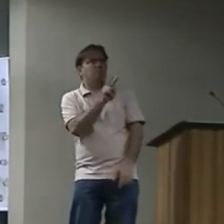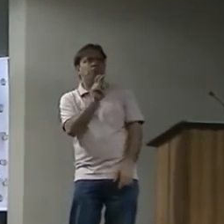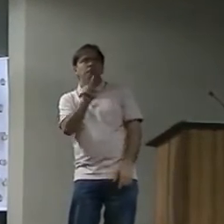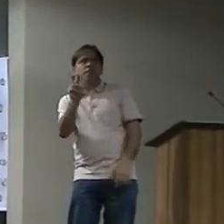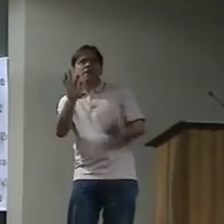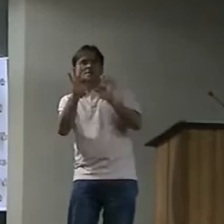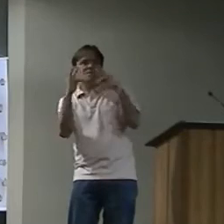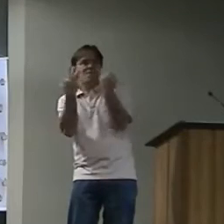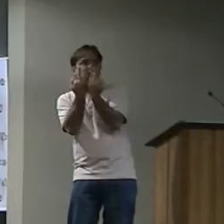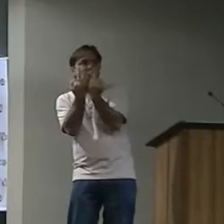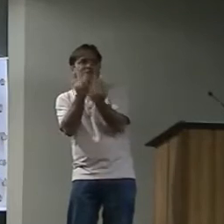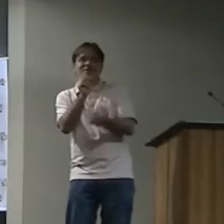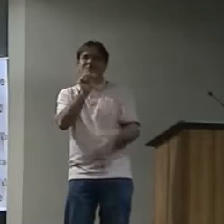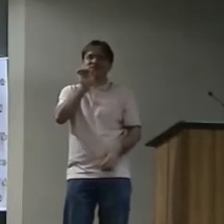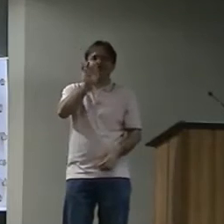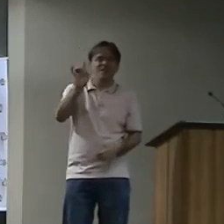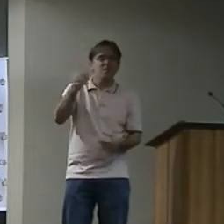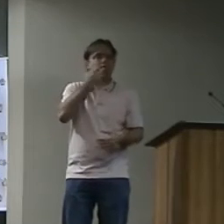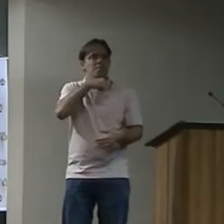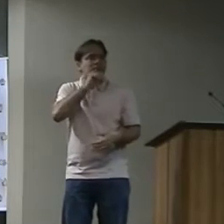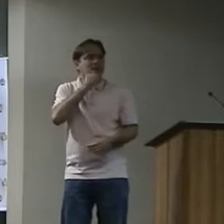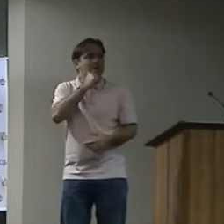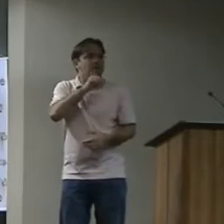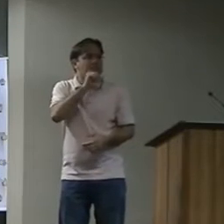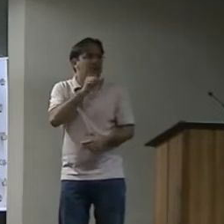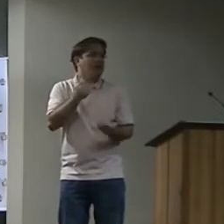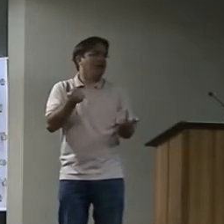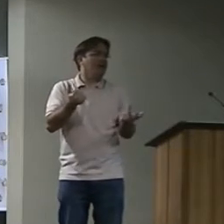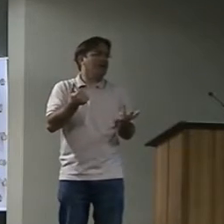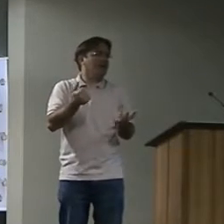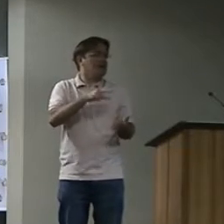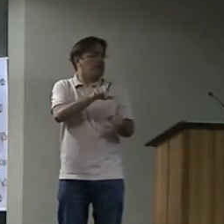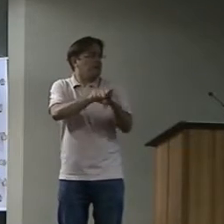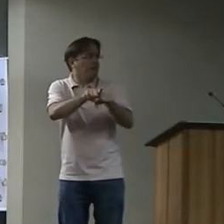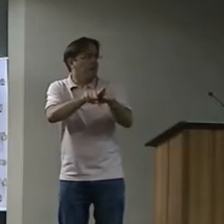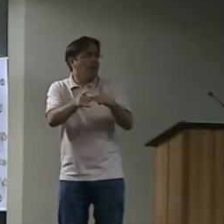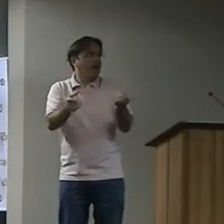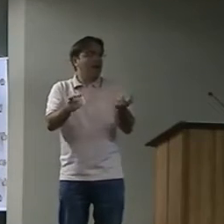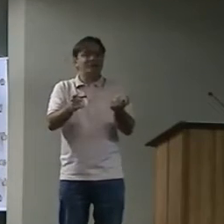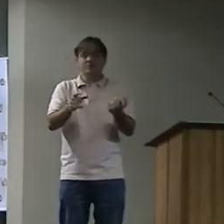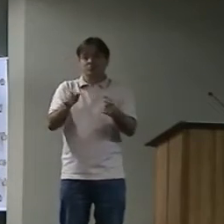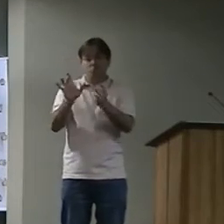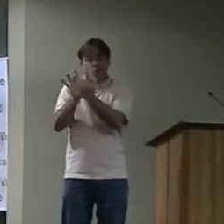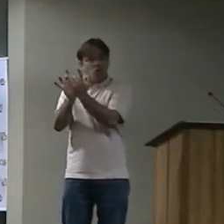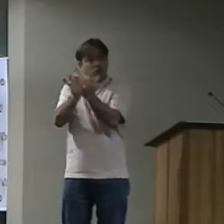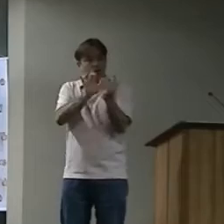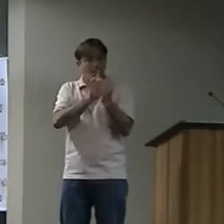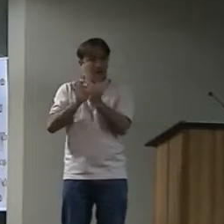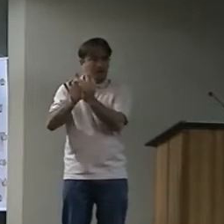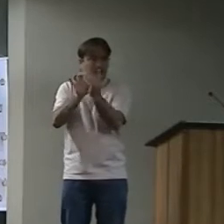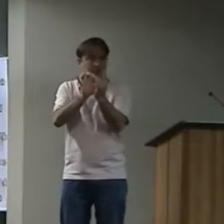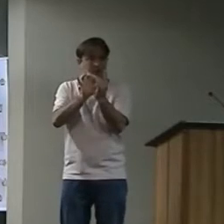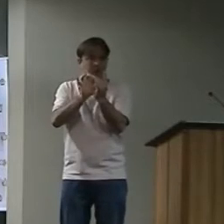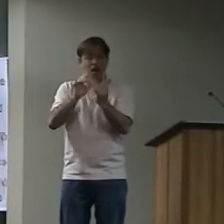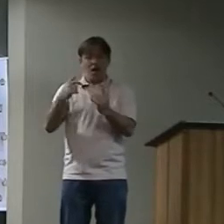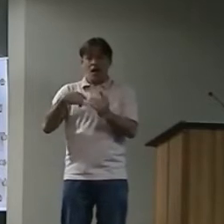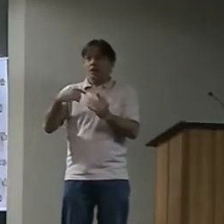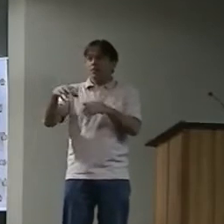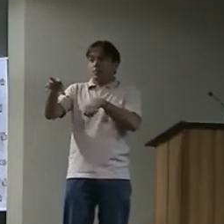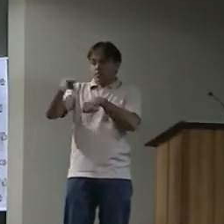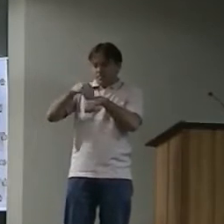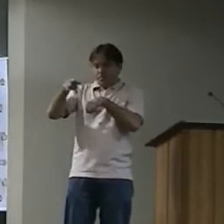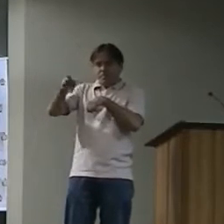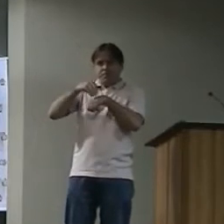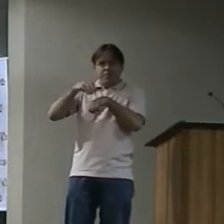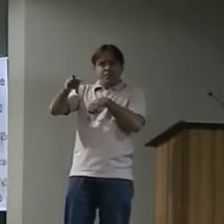as pessoas, como vivem, e esse referencial familiar é importante e forte nessa aprendizagem, nessa